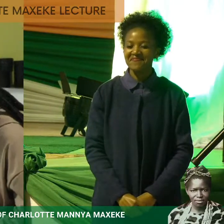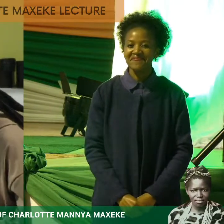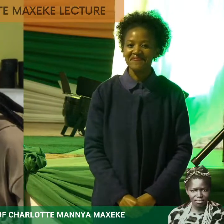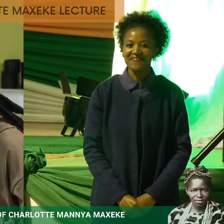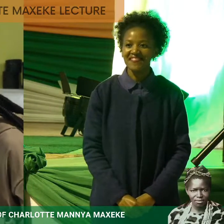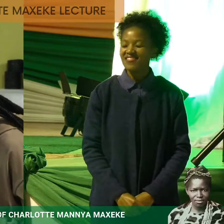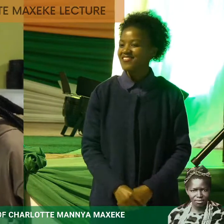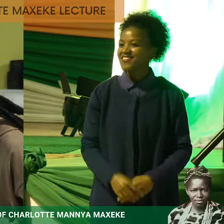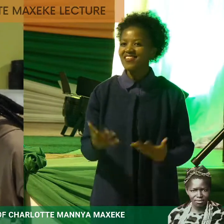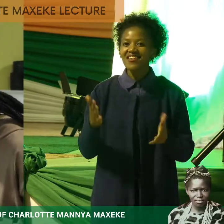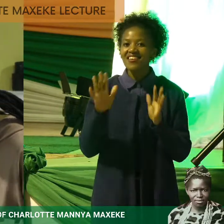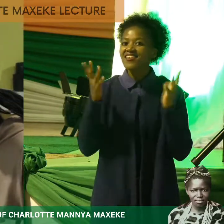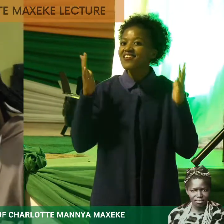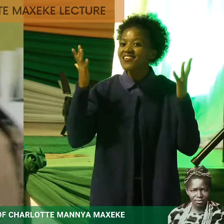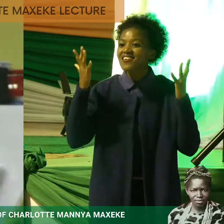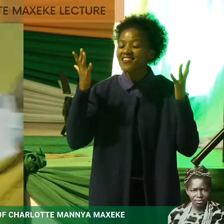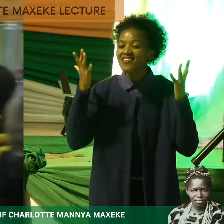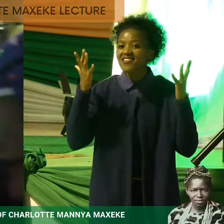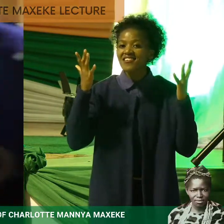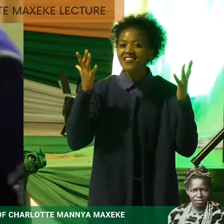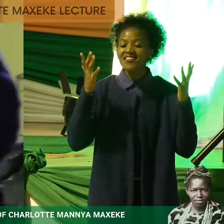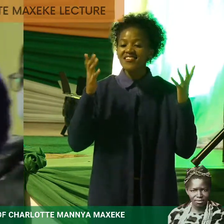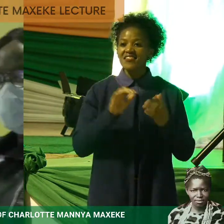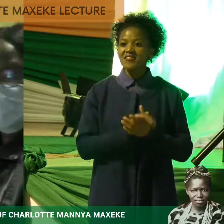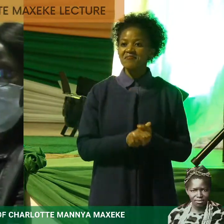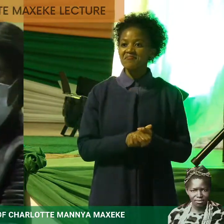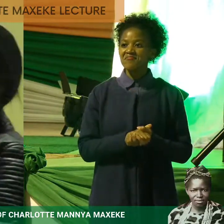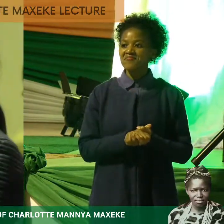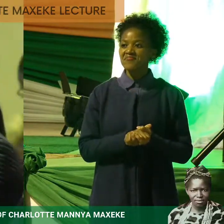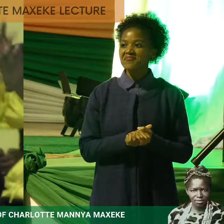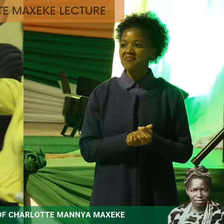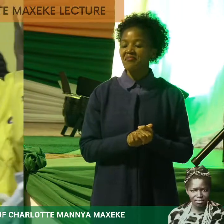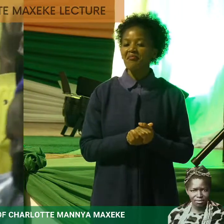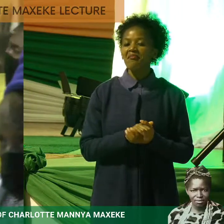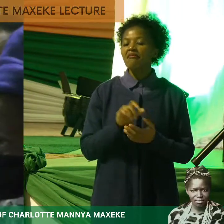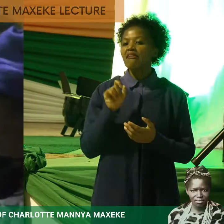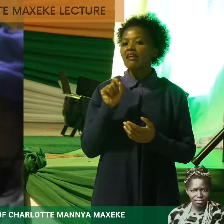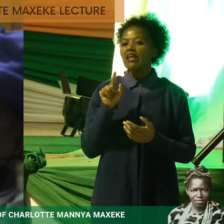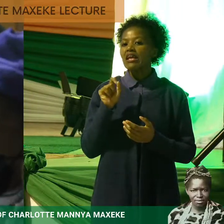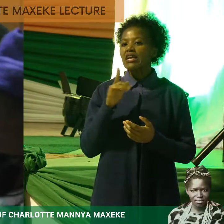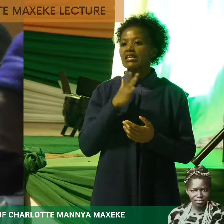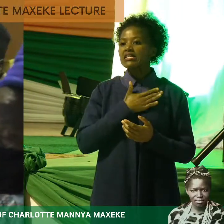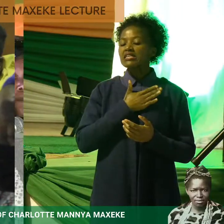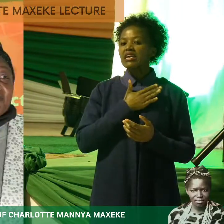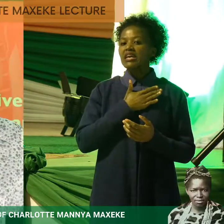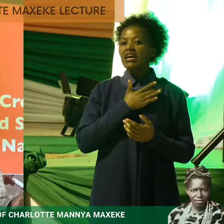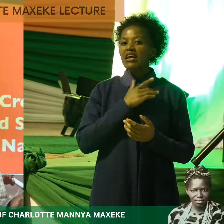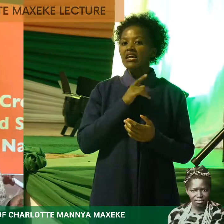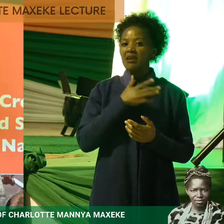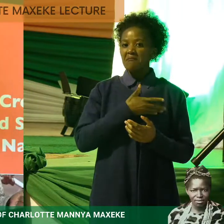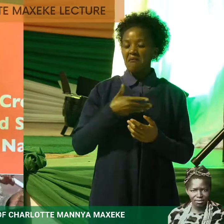Azikho izandla. Enye ilibalana endilithandayo ngomama uMaxeke.